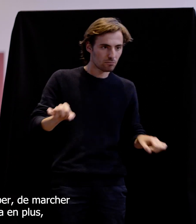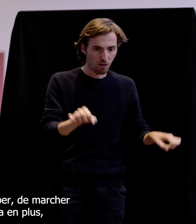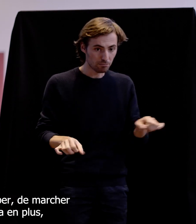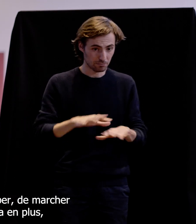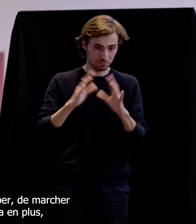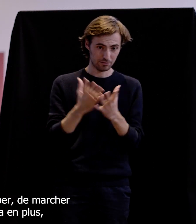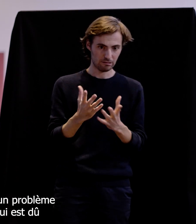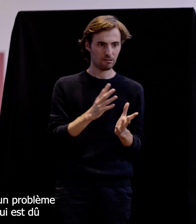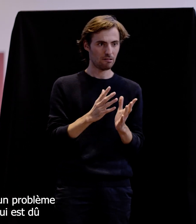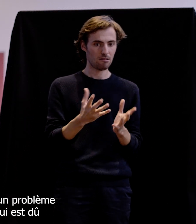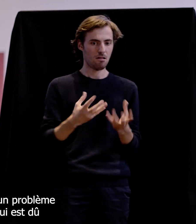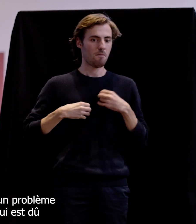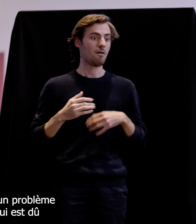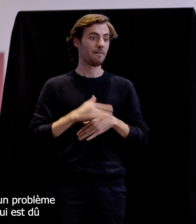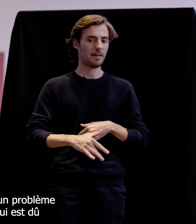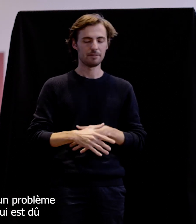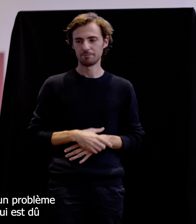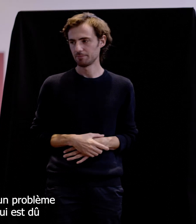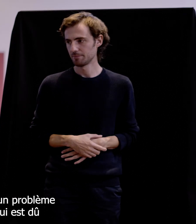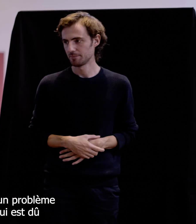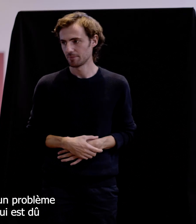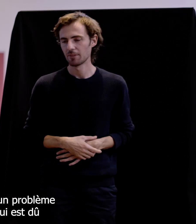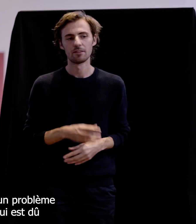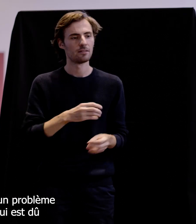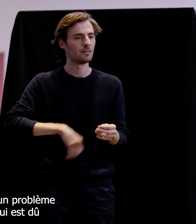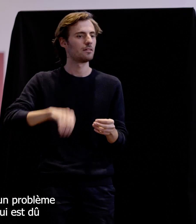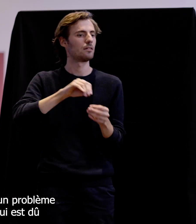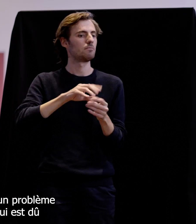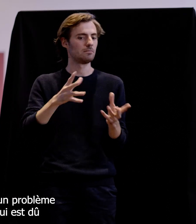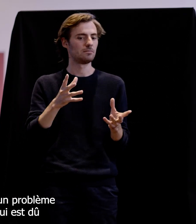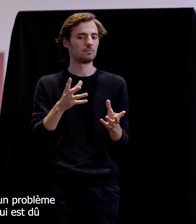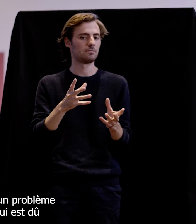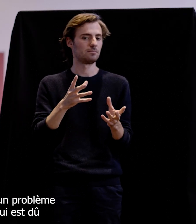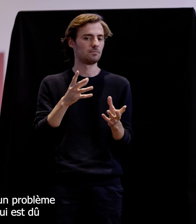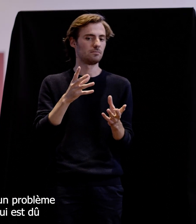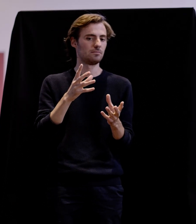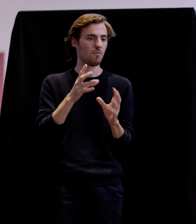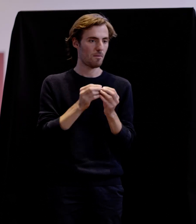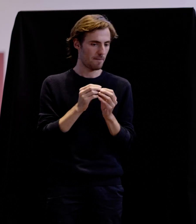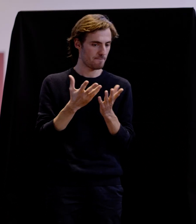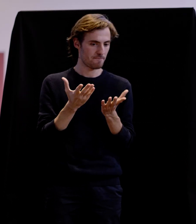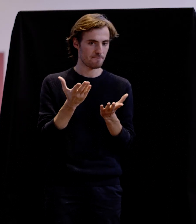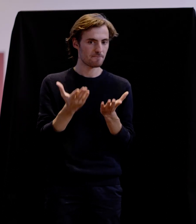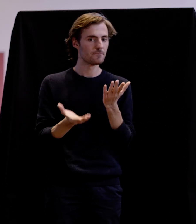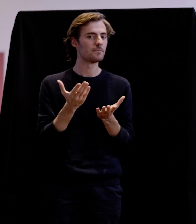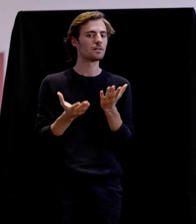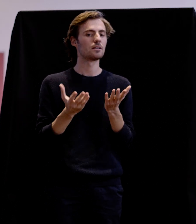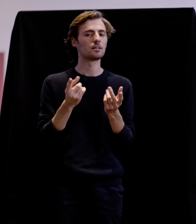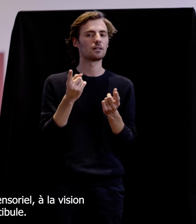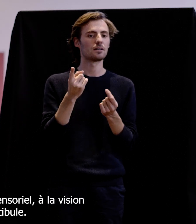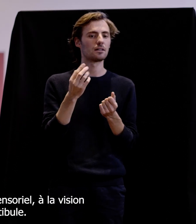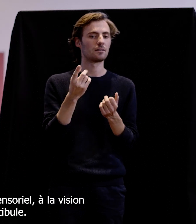que tout ça, en plus, ça se fait avec un problème d'équilibre qui est due